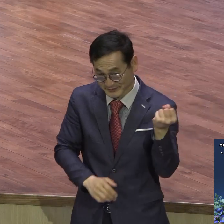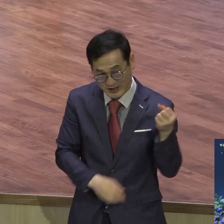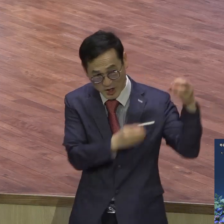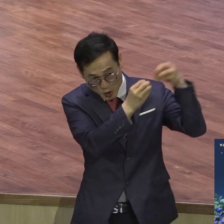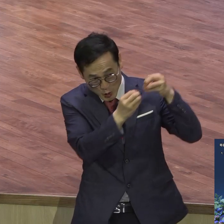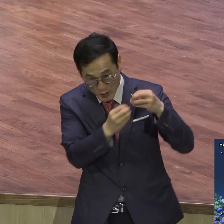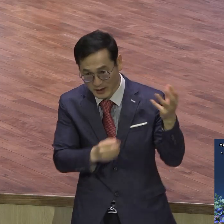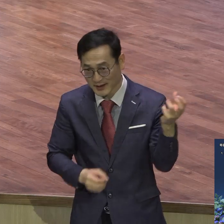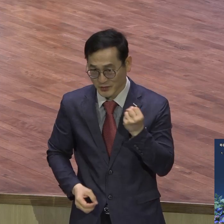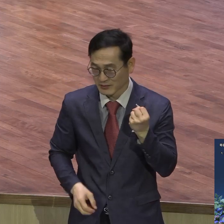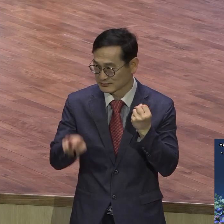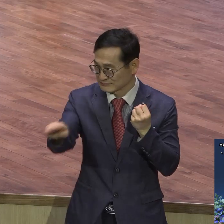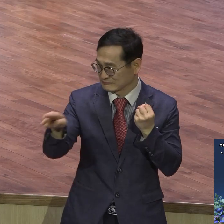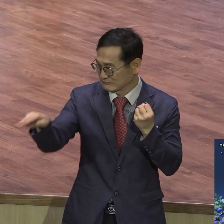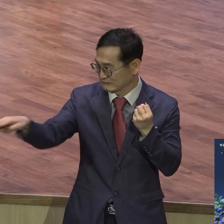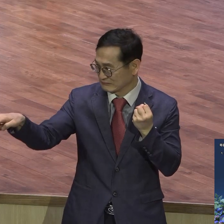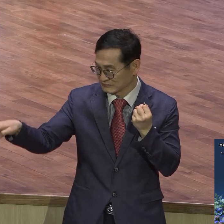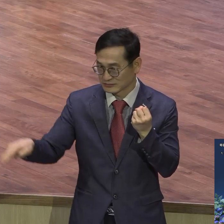가지고